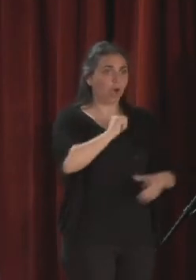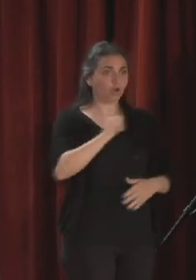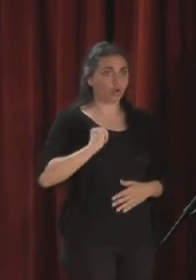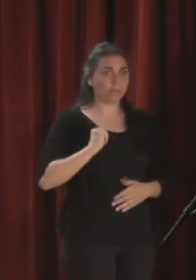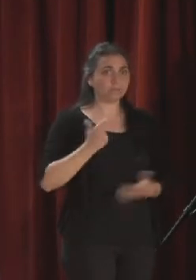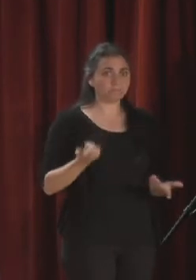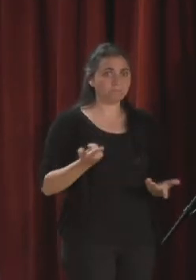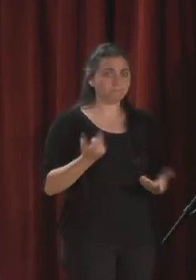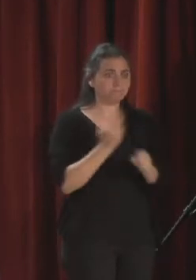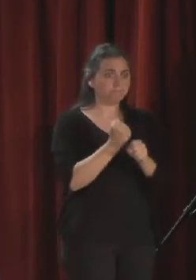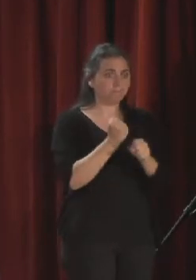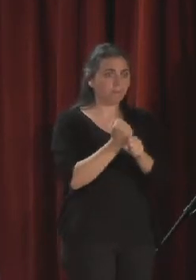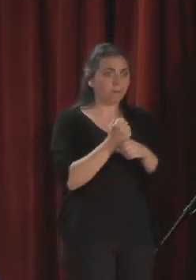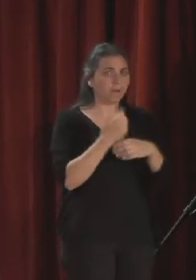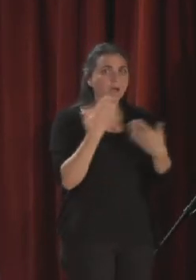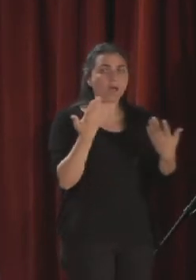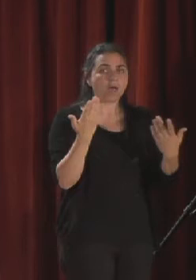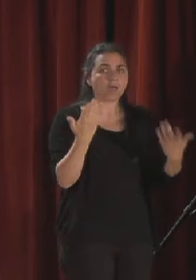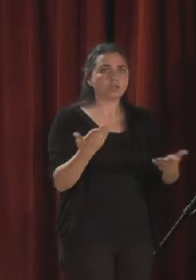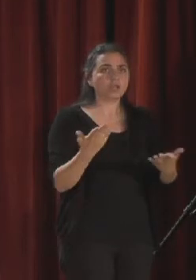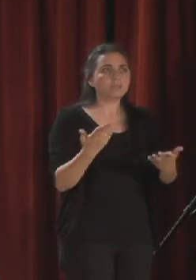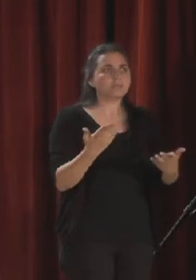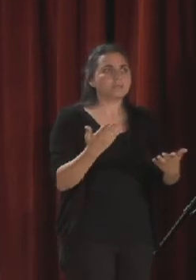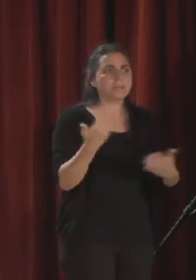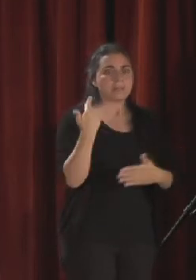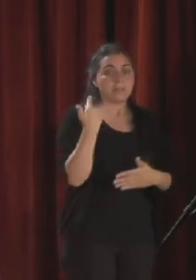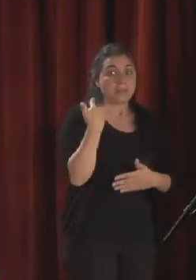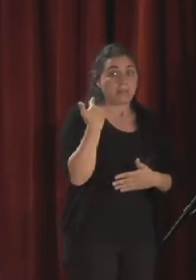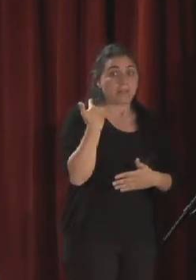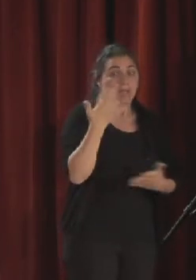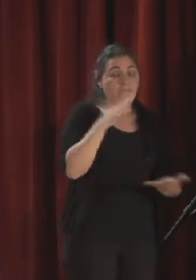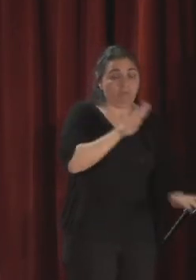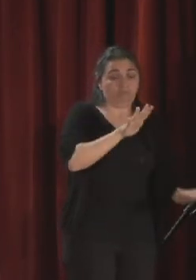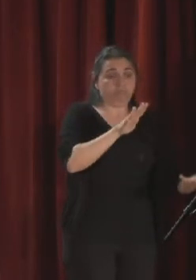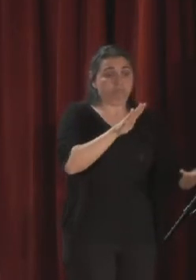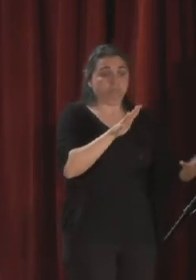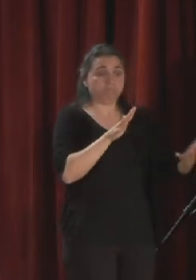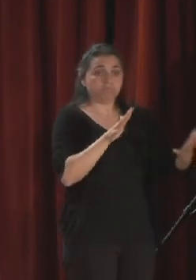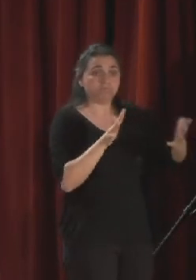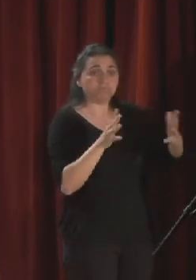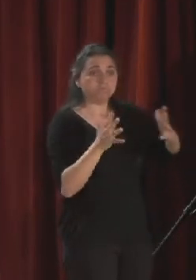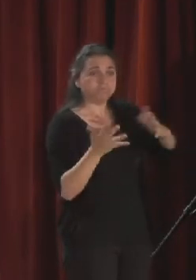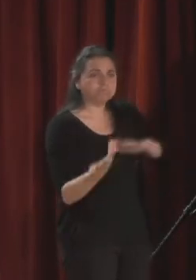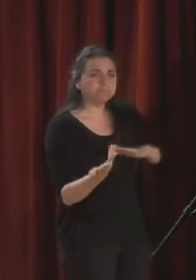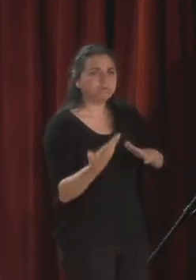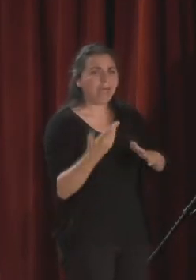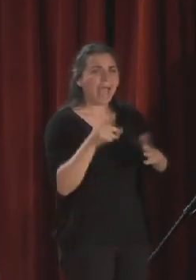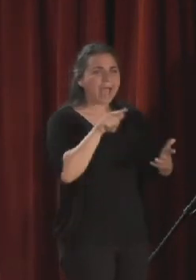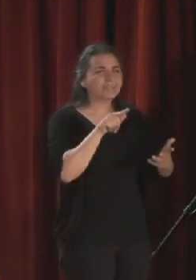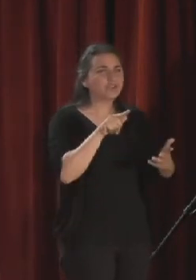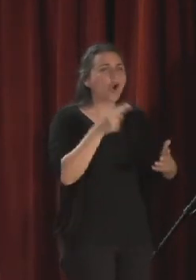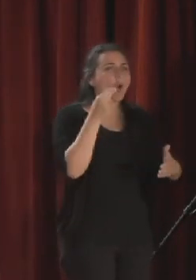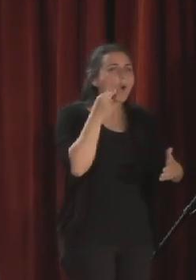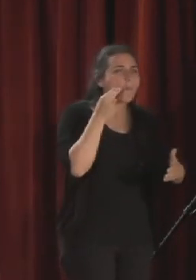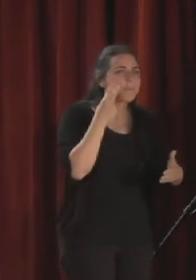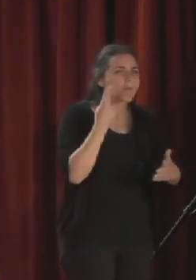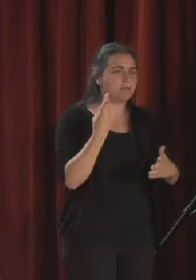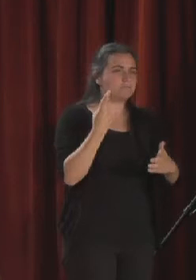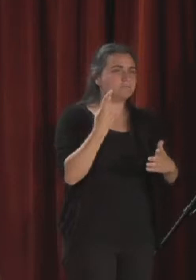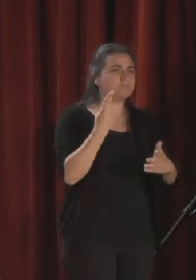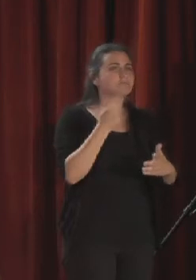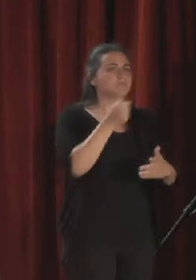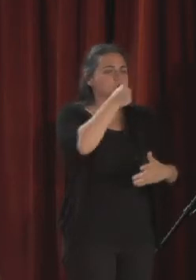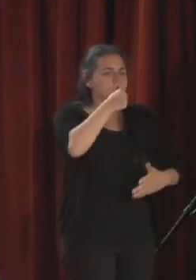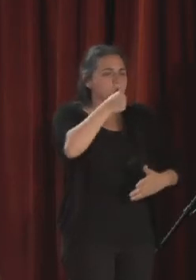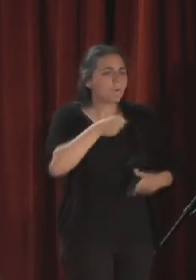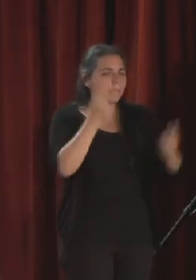Verdes, hai un tempo que estamos a mudar, e eu así o creo que estamos a mudar a desilusión e a resignación